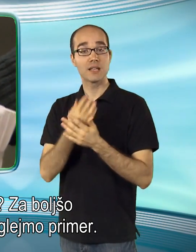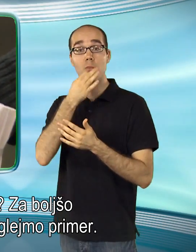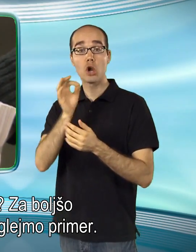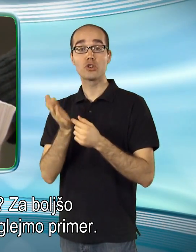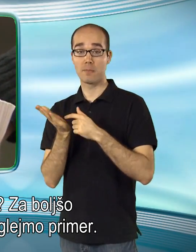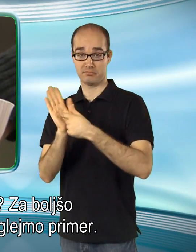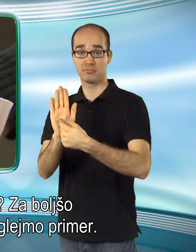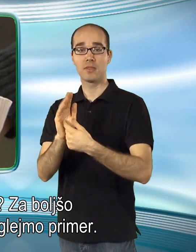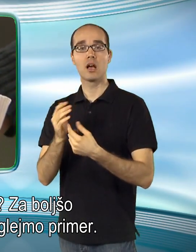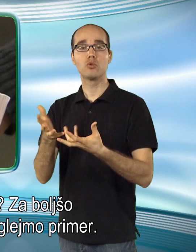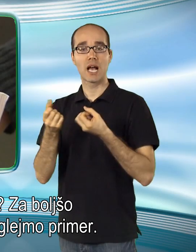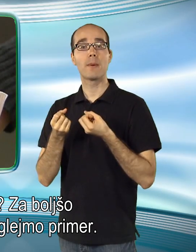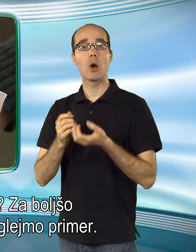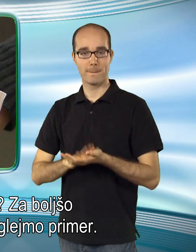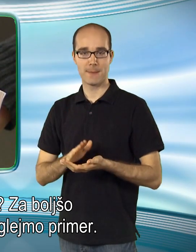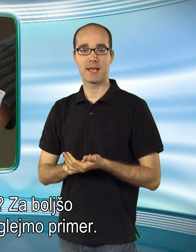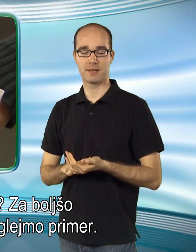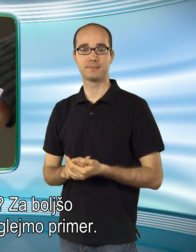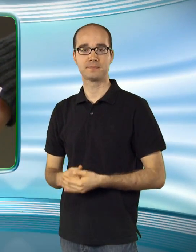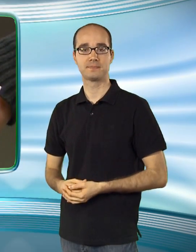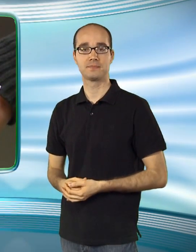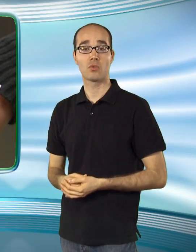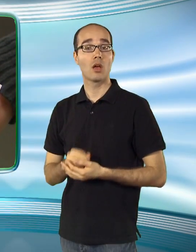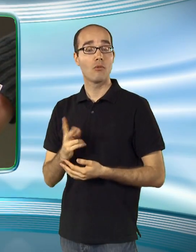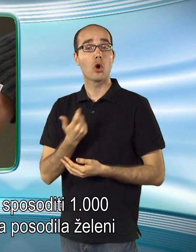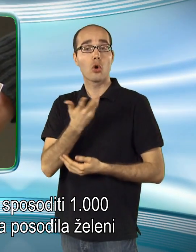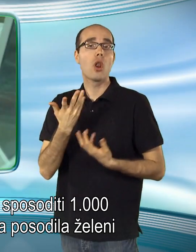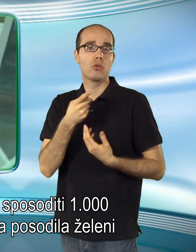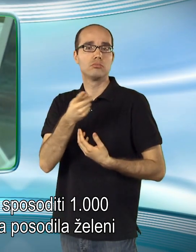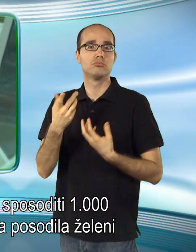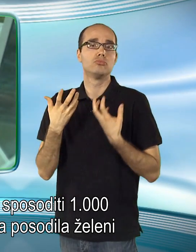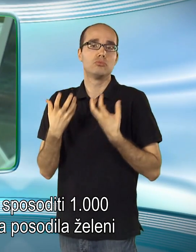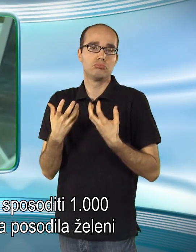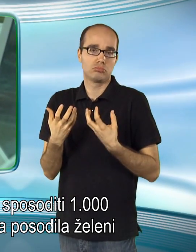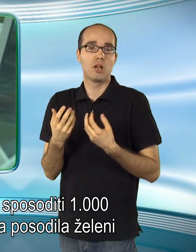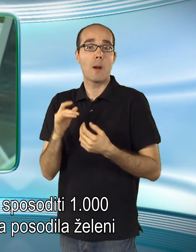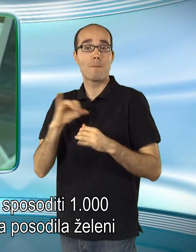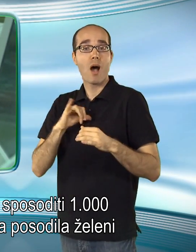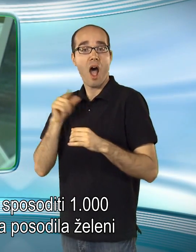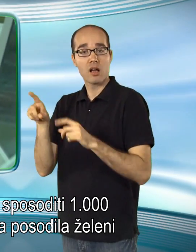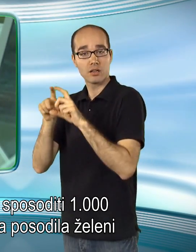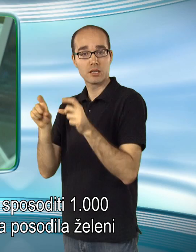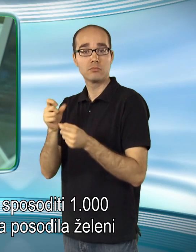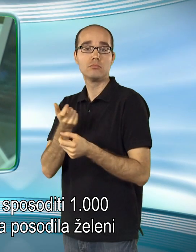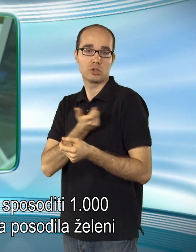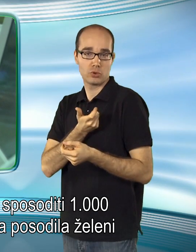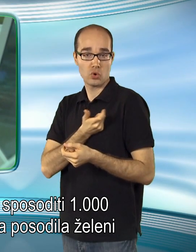Za boljšo ponazoritev si poglejmo primer. Če si v banki želite sposoditi 1000 evrov, vam bo